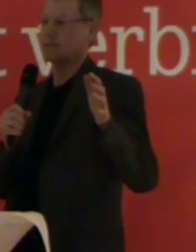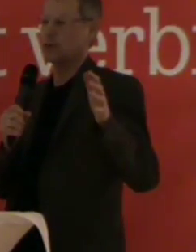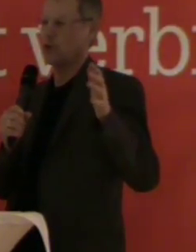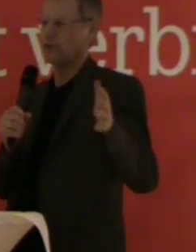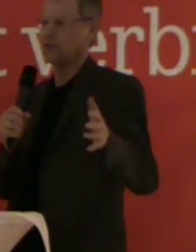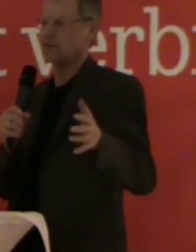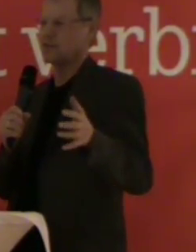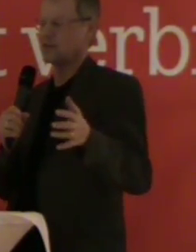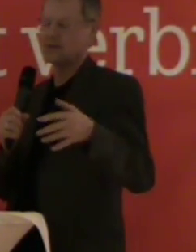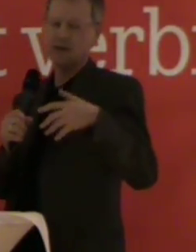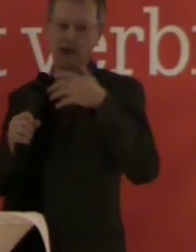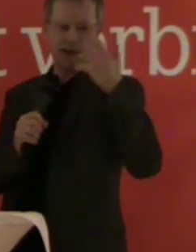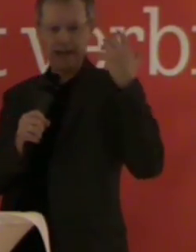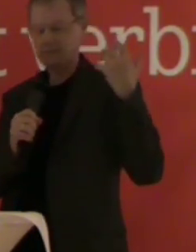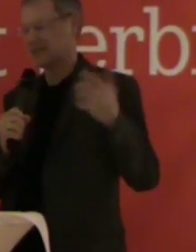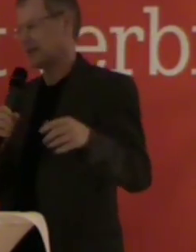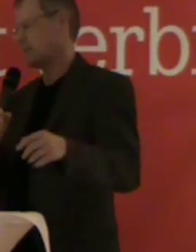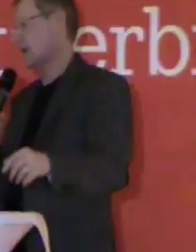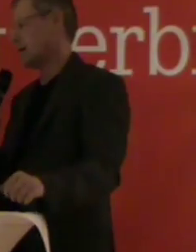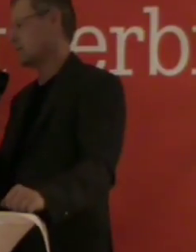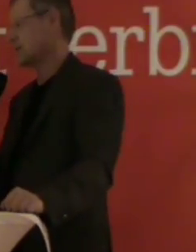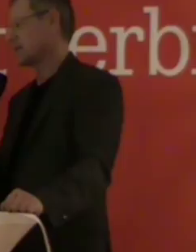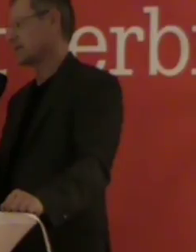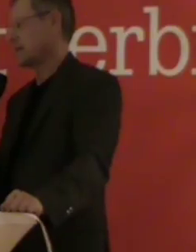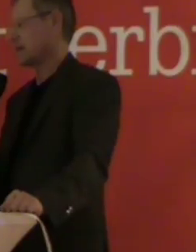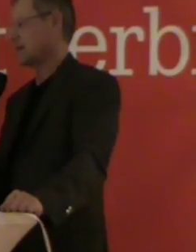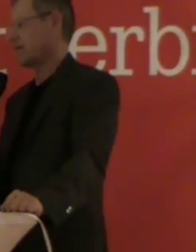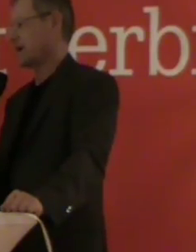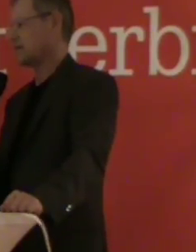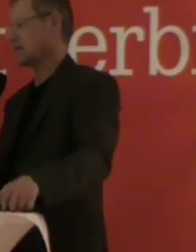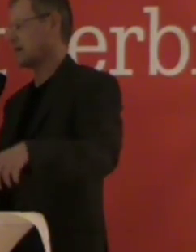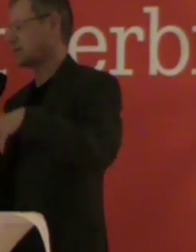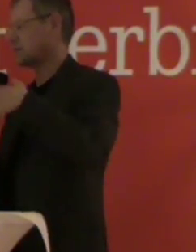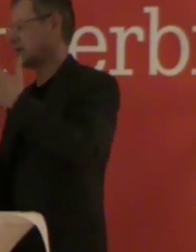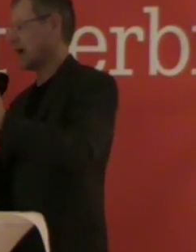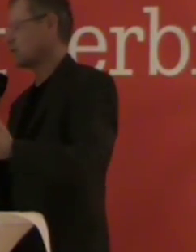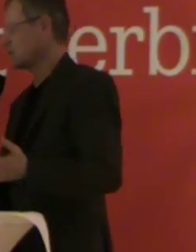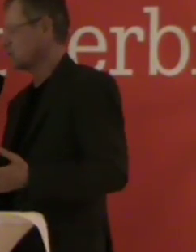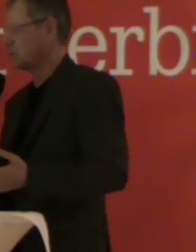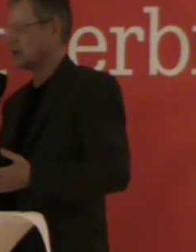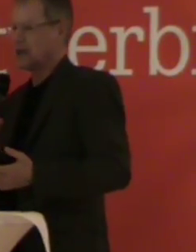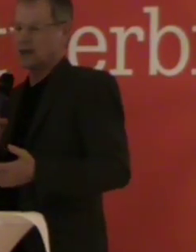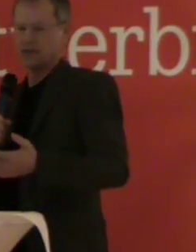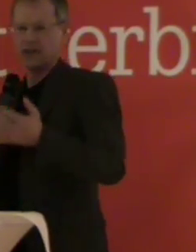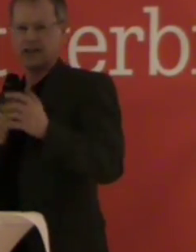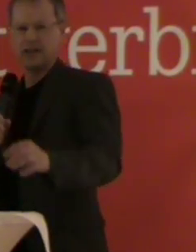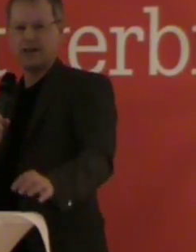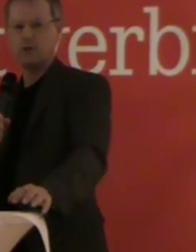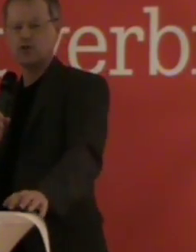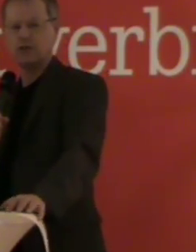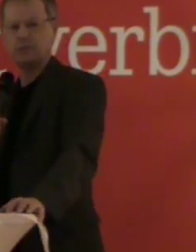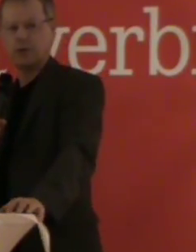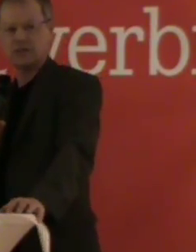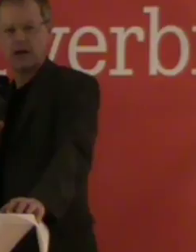eigentlich begonnen, dass dieses Lebensthema mich gewissermaßen erfasst hat. Ich habe es mir nicht ausgesucht, sondern an